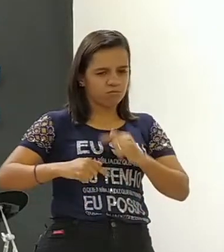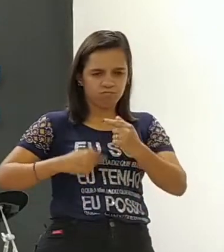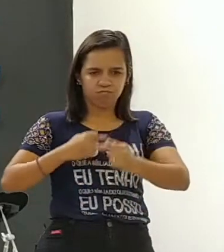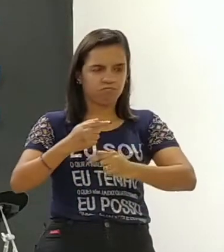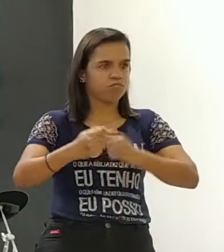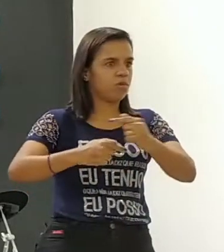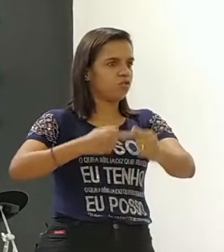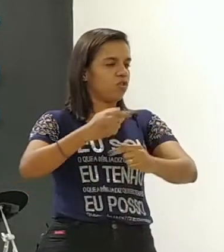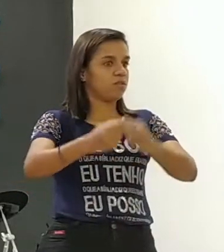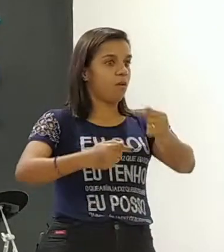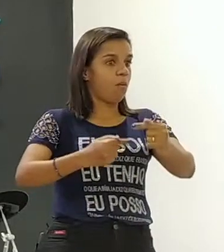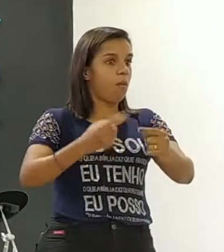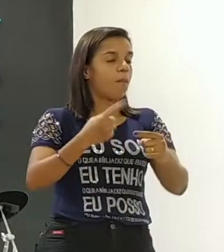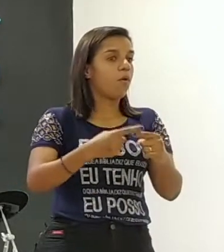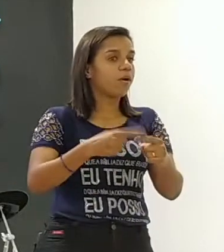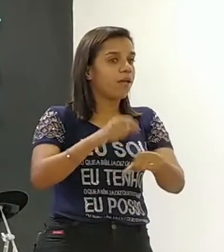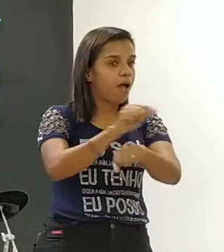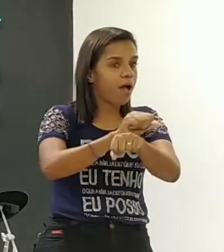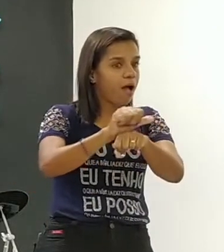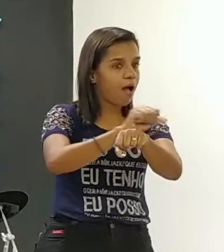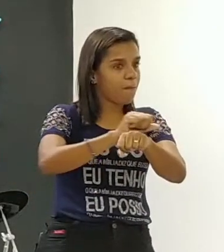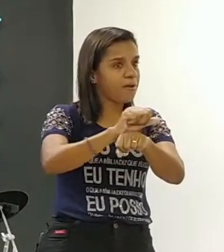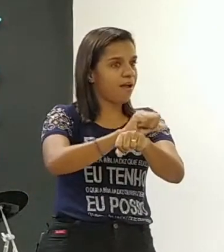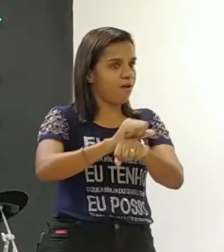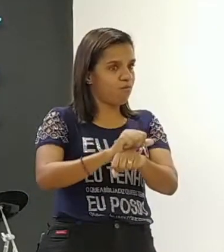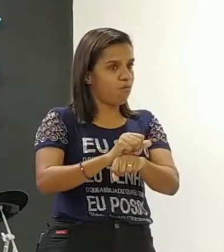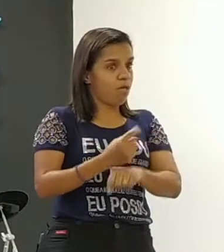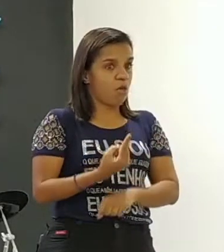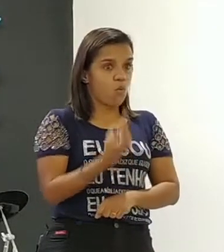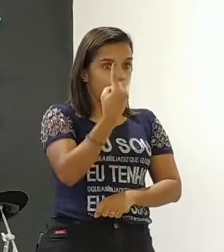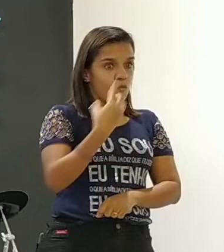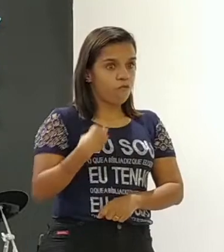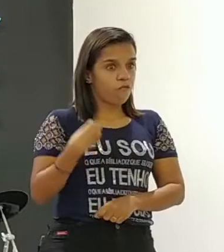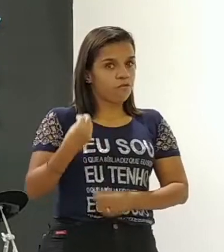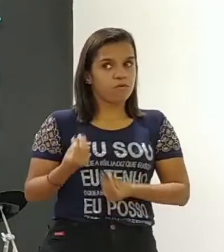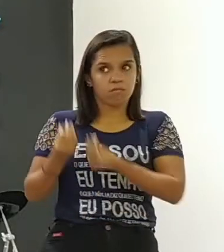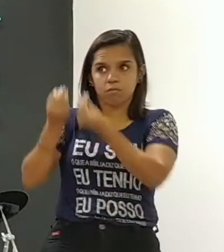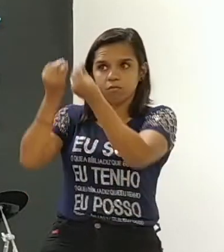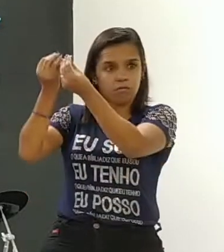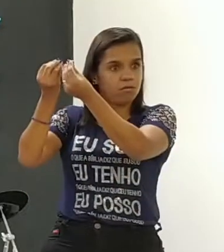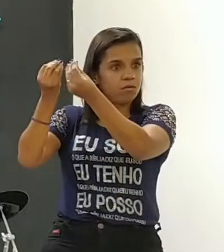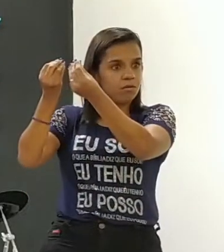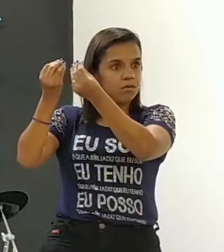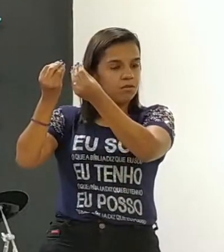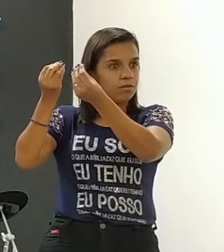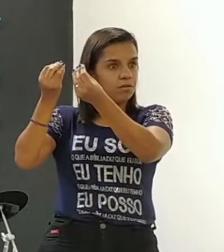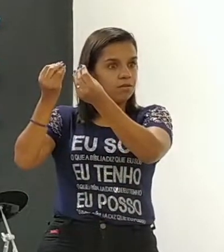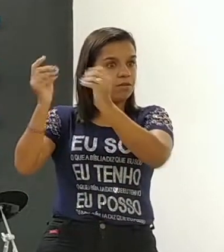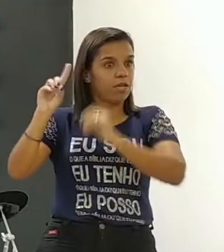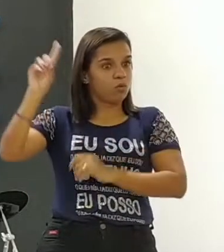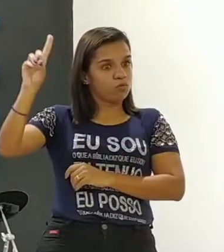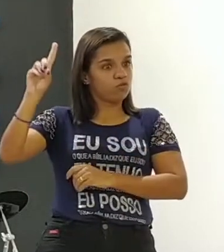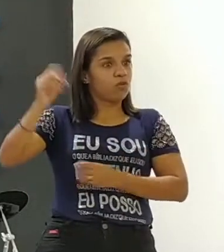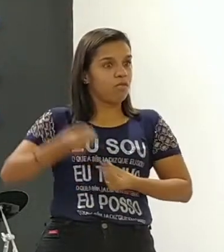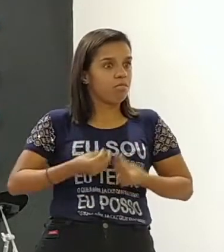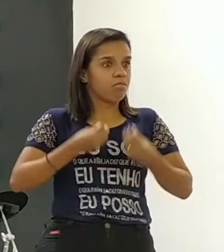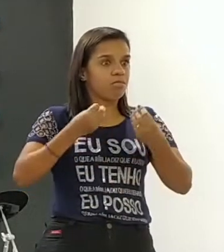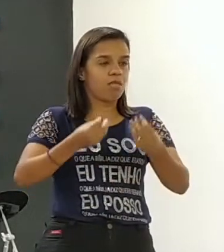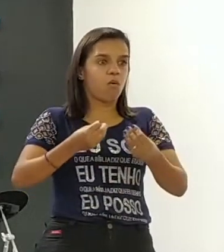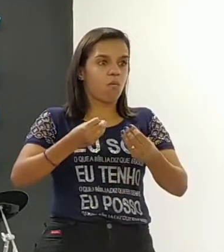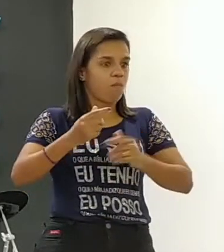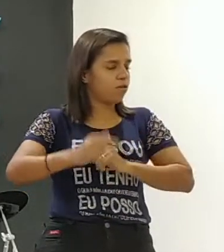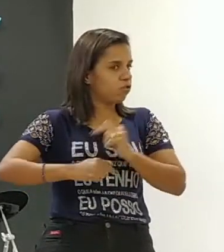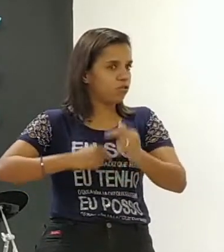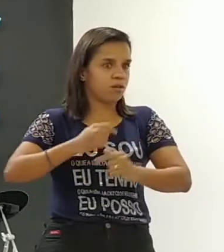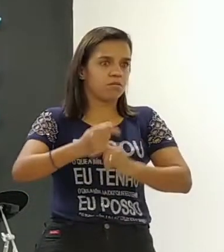Aleluia. Porque Abraão deu um filho, Deus deu uma nação para ele. Deus não deve nada a ninguém. Glória. Nada.